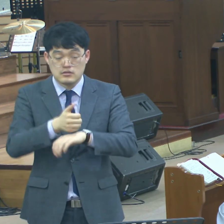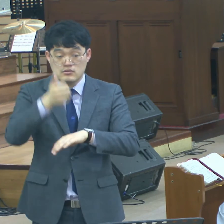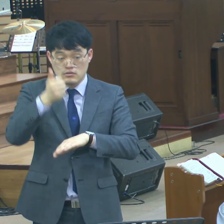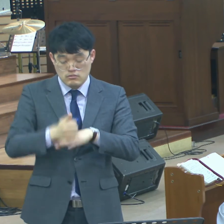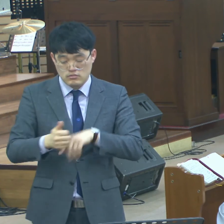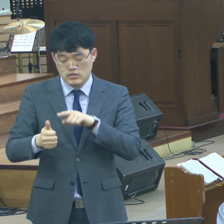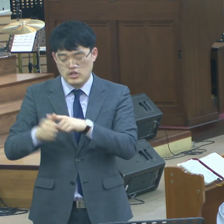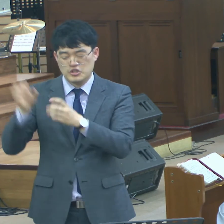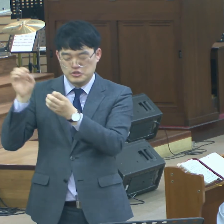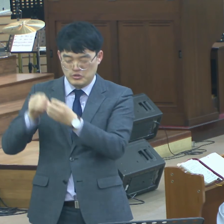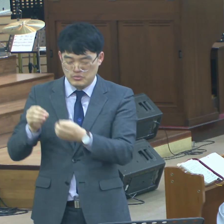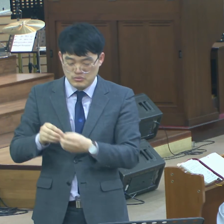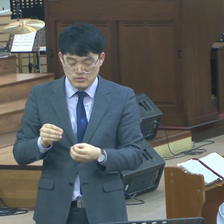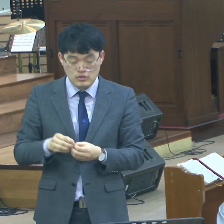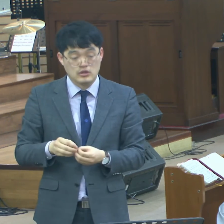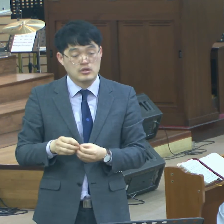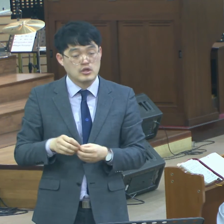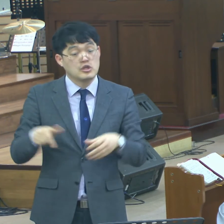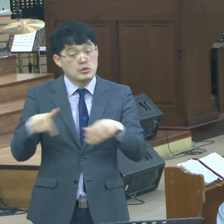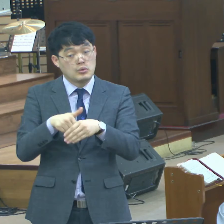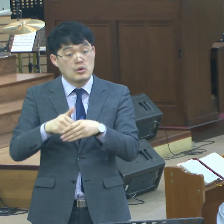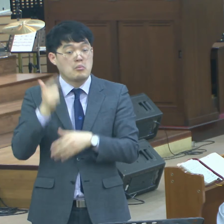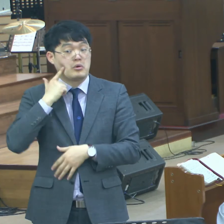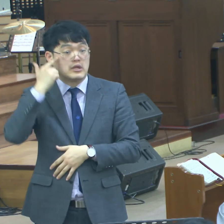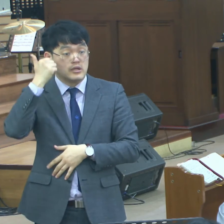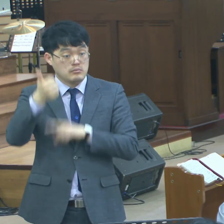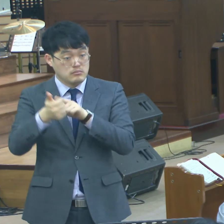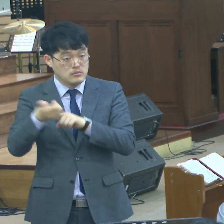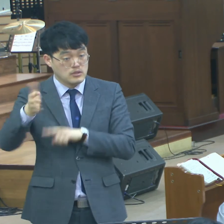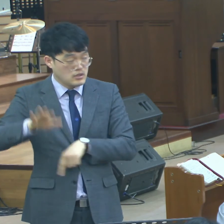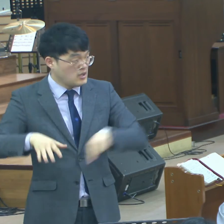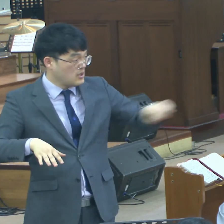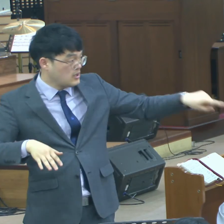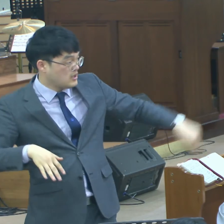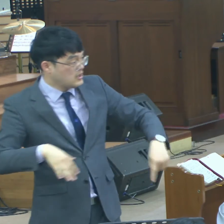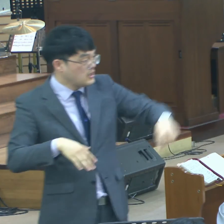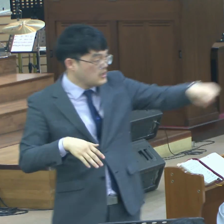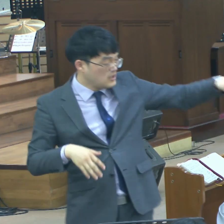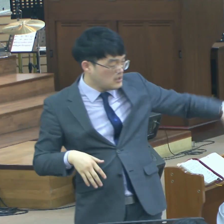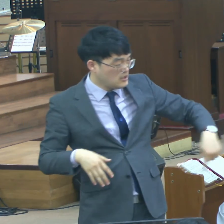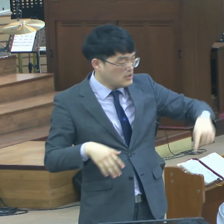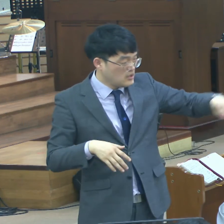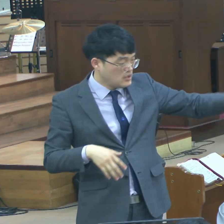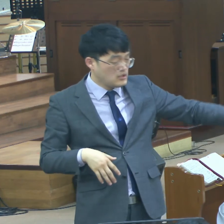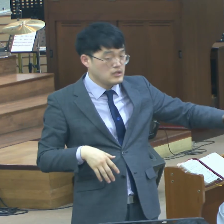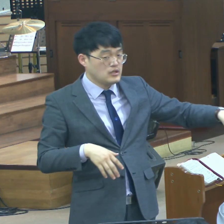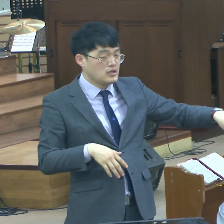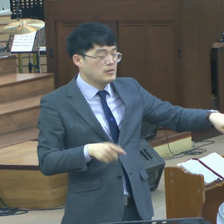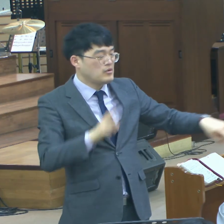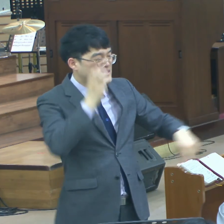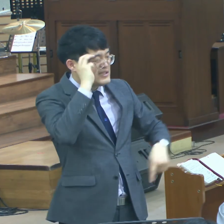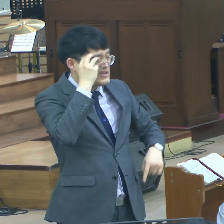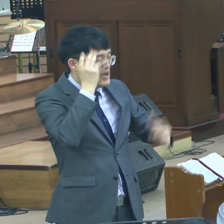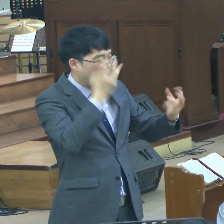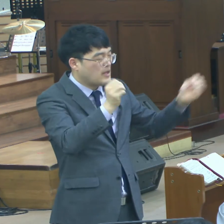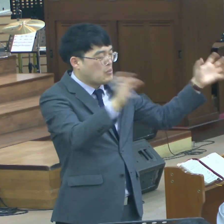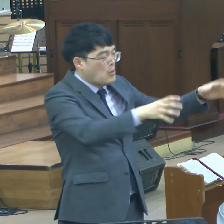보수적이고 전통적인 목회자였는데 중동의 이민자들이 많이 사는 범죄가 많은 지역에서 목회를 하고